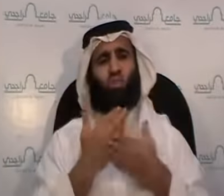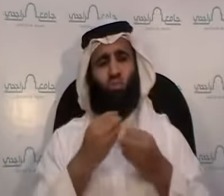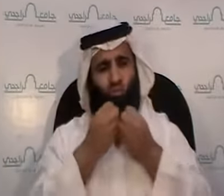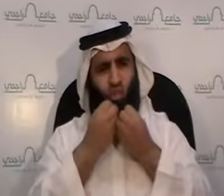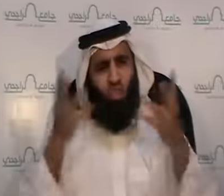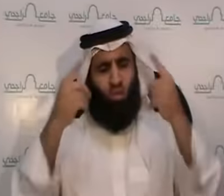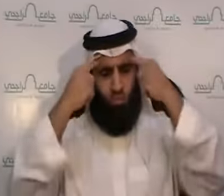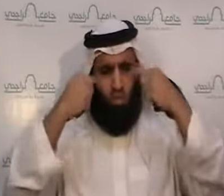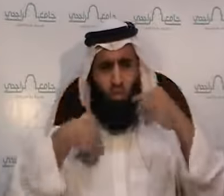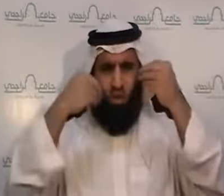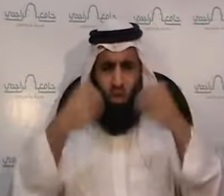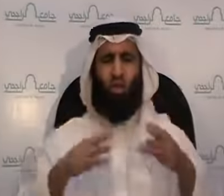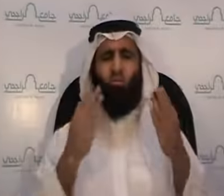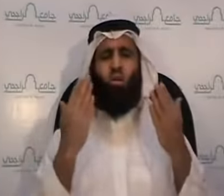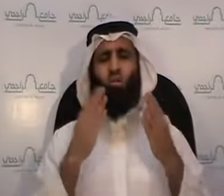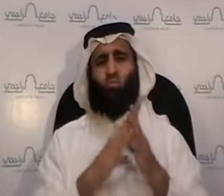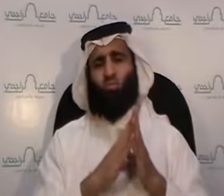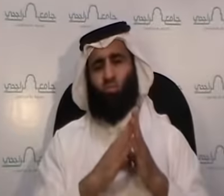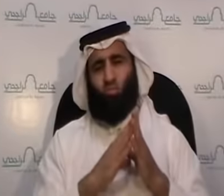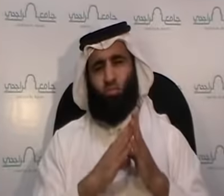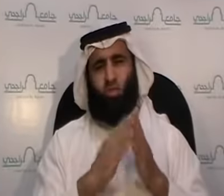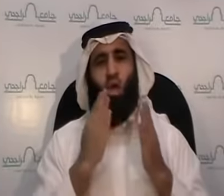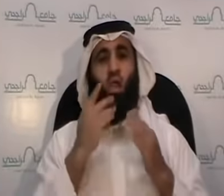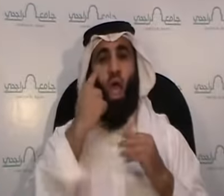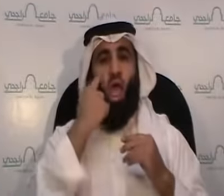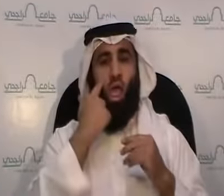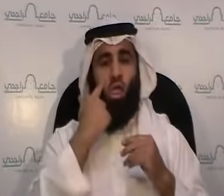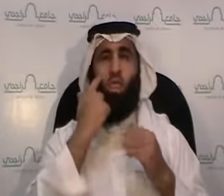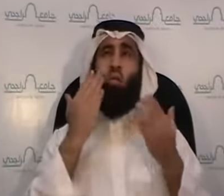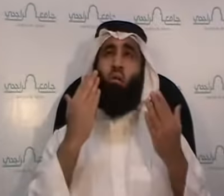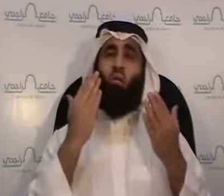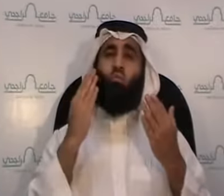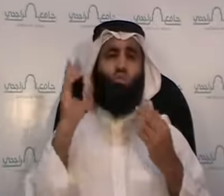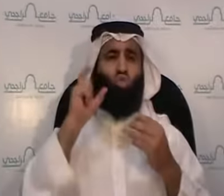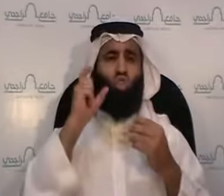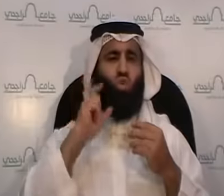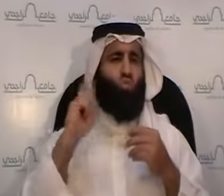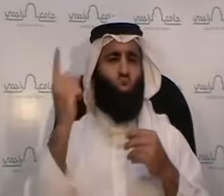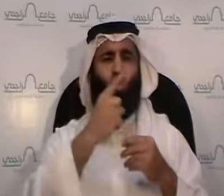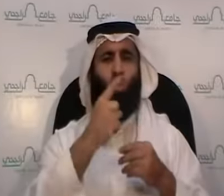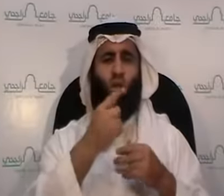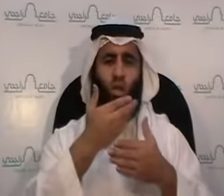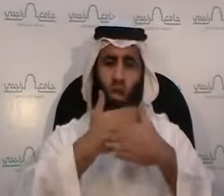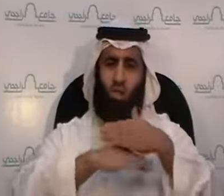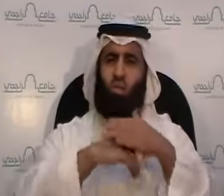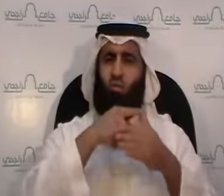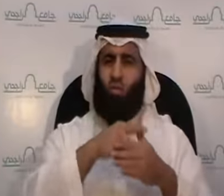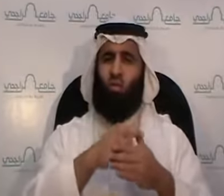رب العالمين. اللهم يا حي يا قيوم، اغفر لجميع موتى المسلمين الذين شهدوا لك